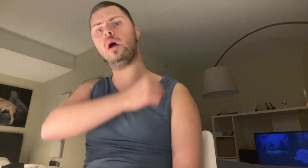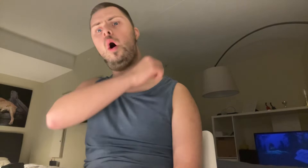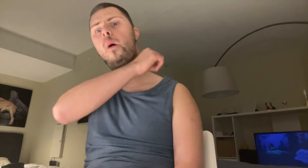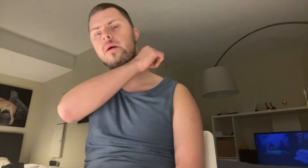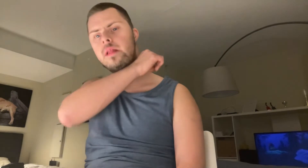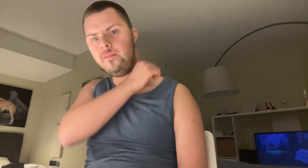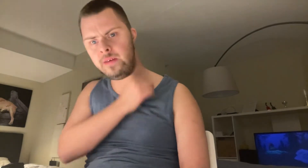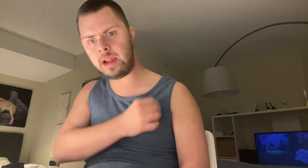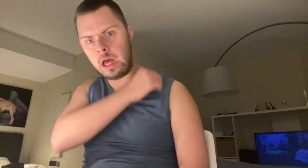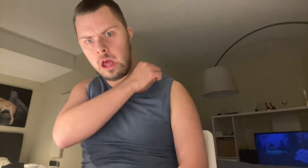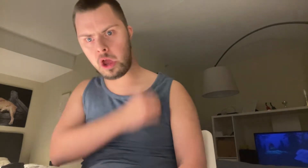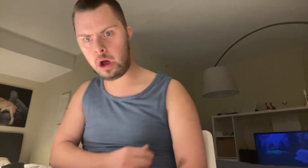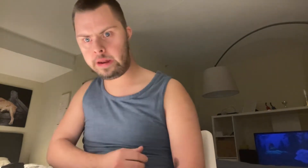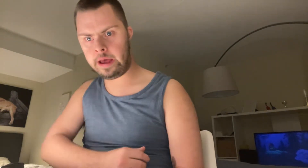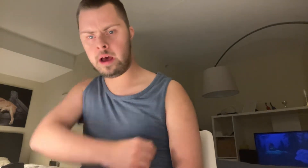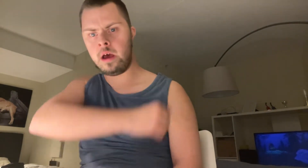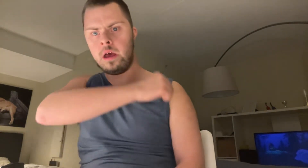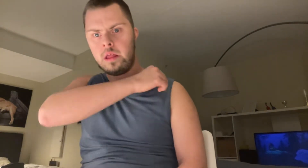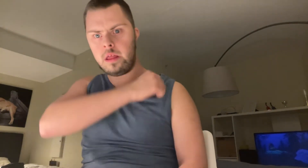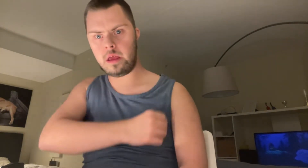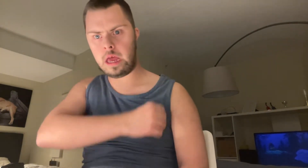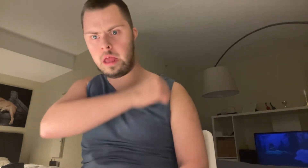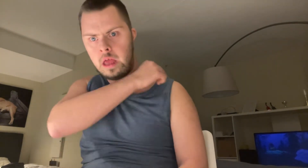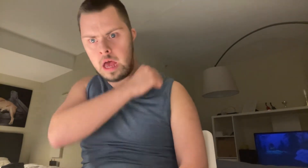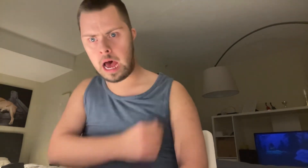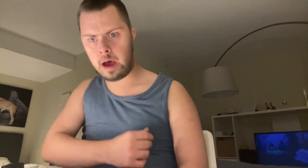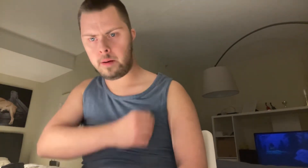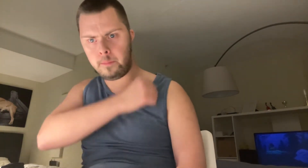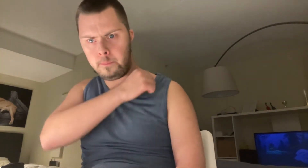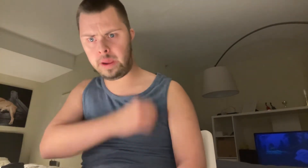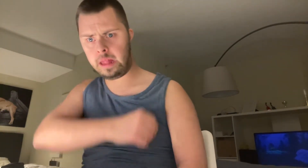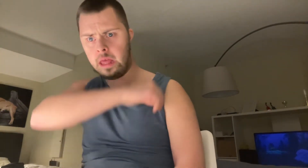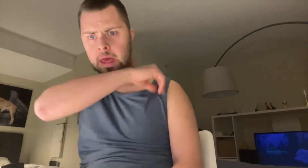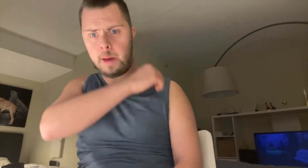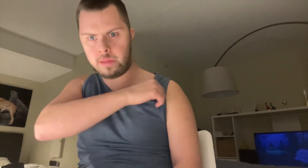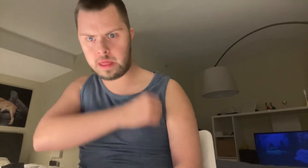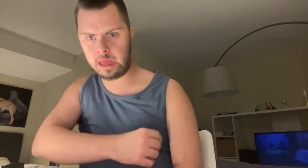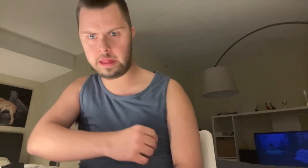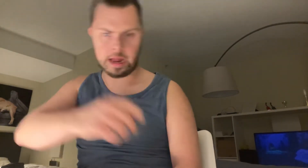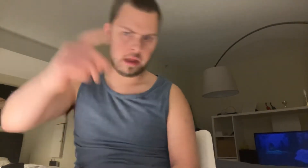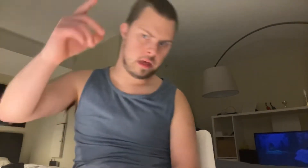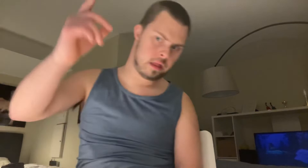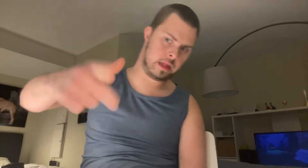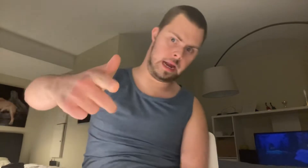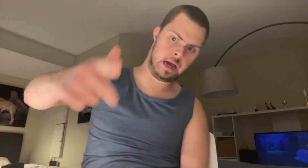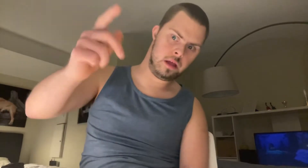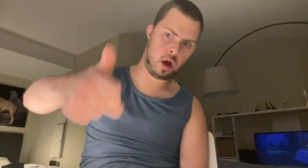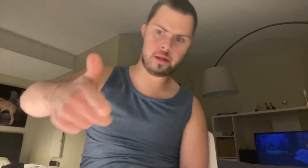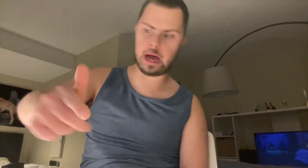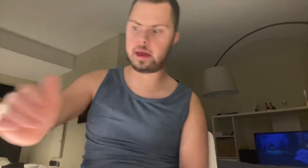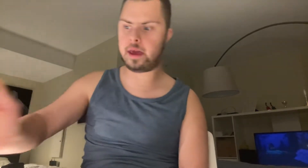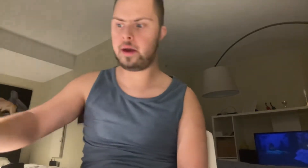Om ni vill göra det här min hemsida snälla. Ja, tack.